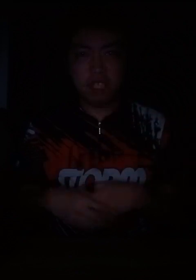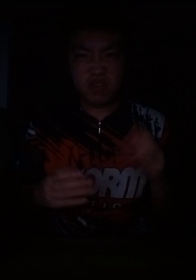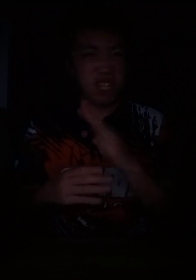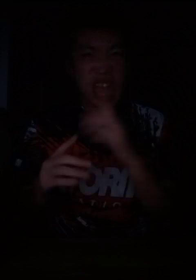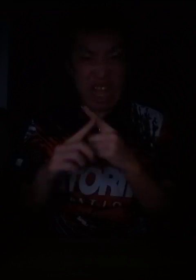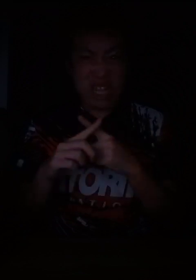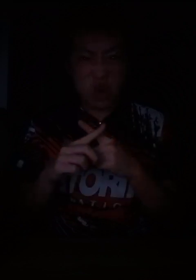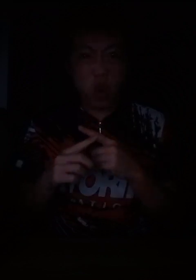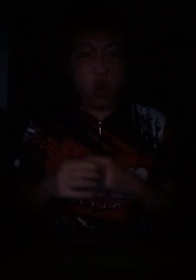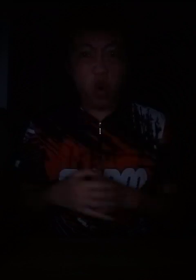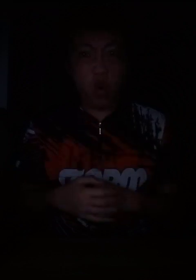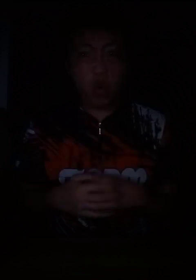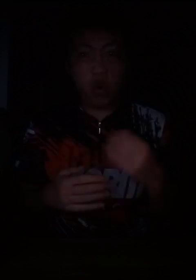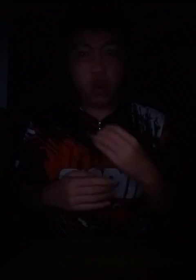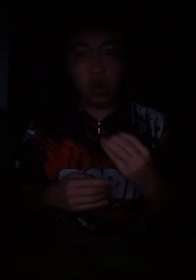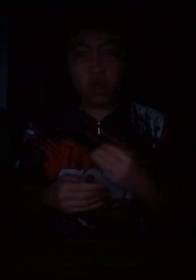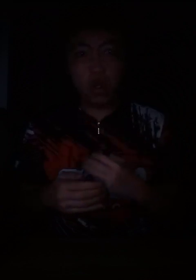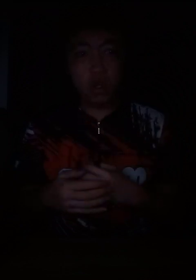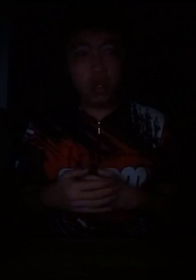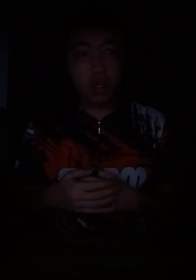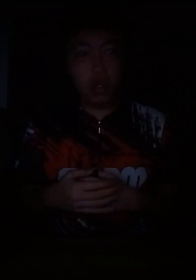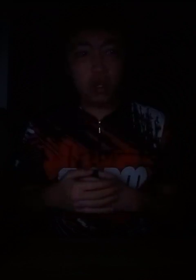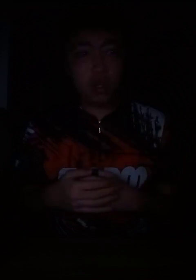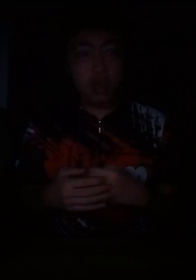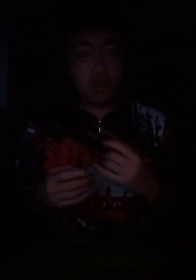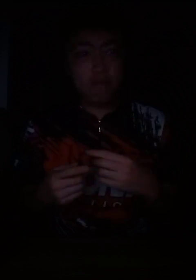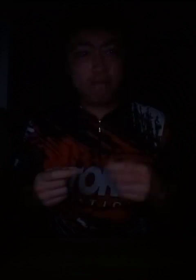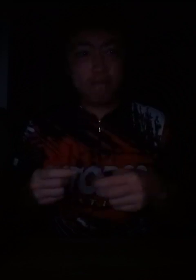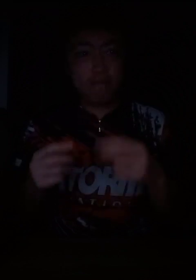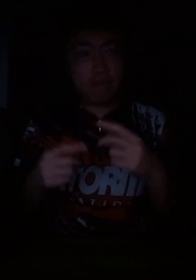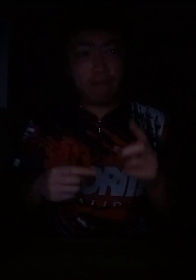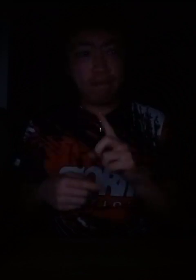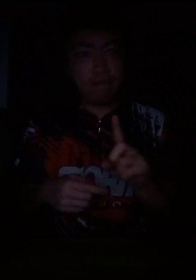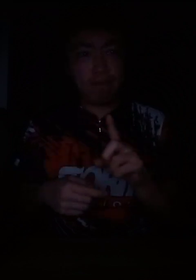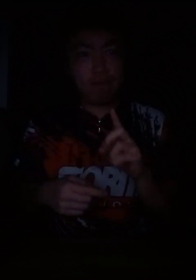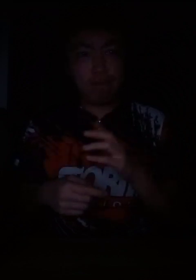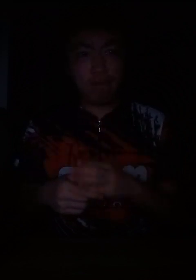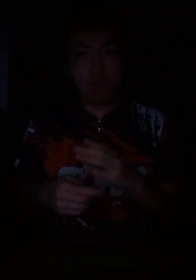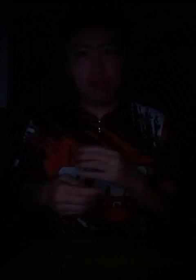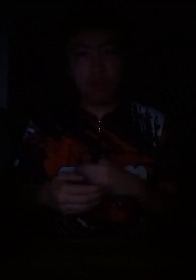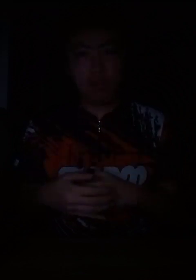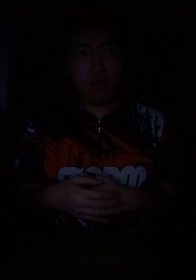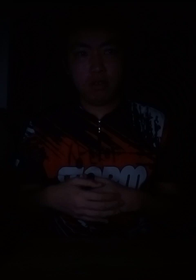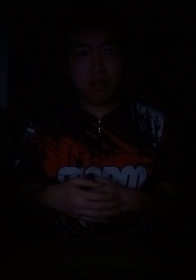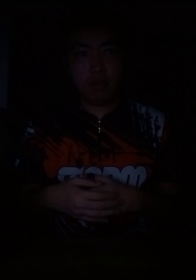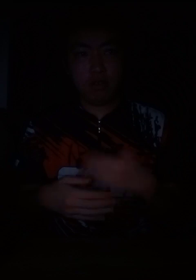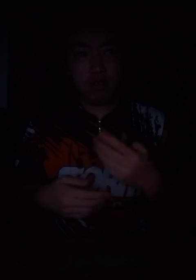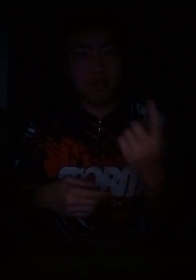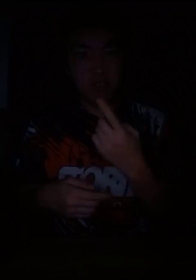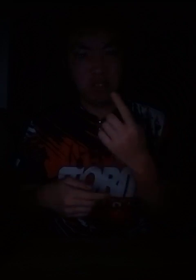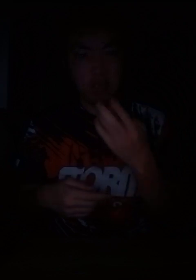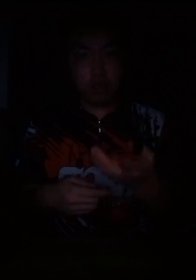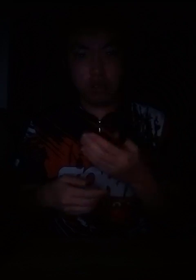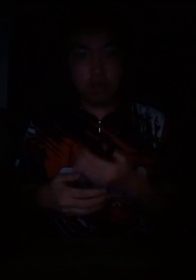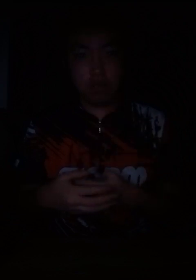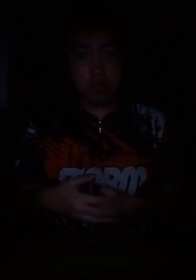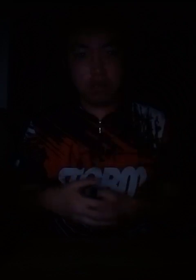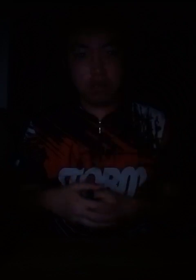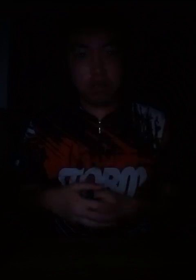아니고. 아저씨, 이거 하지 말라는 법적인 근거를 얘기해주세요. 교육 제대로 시키세요.